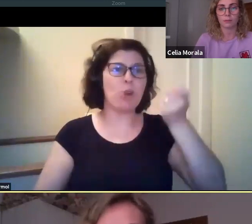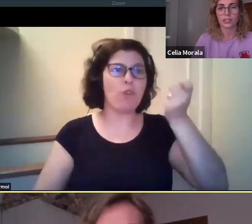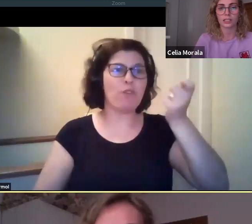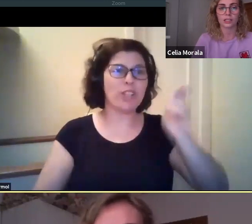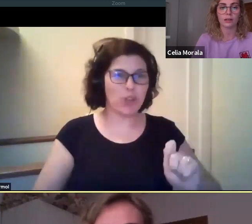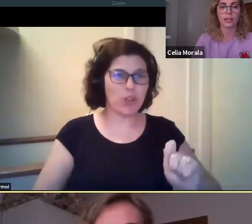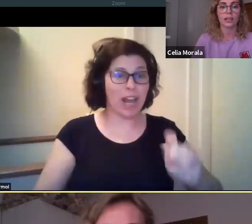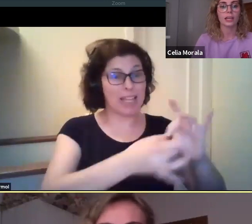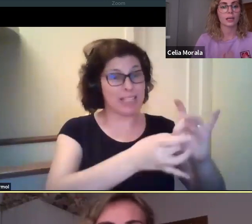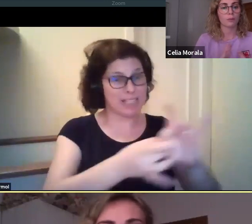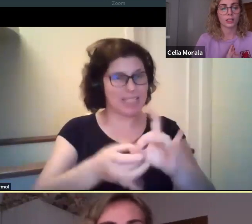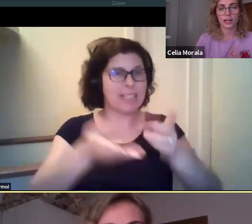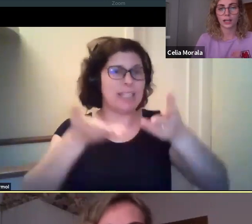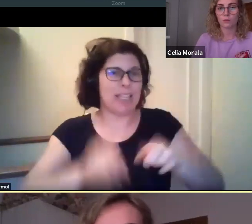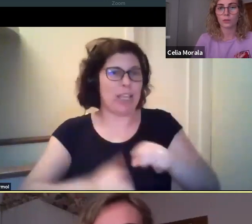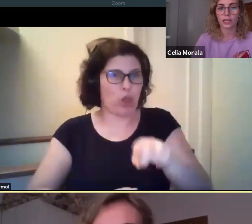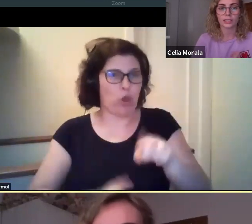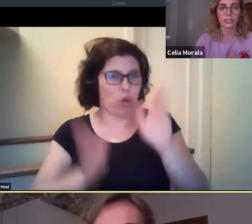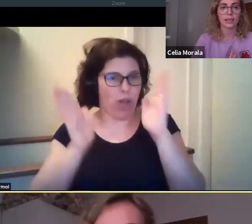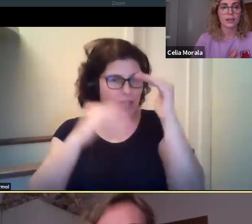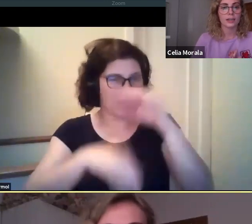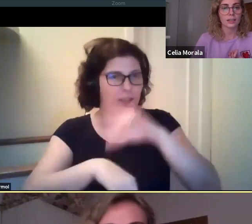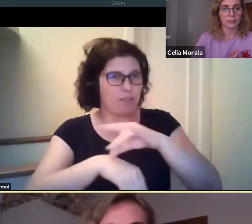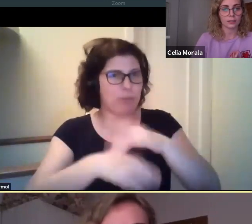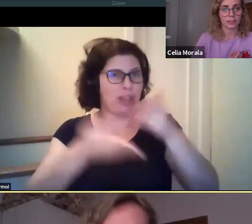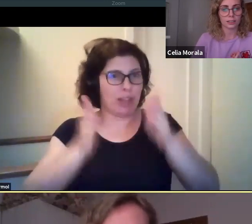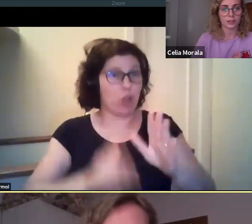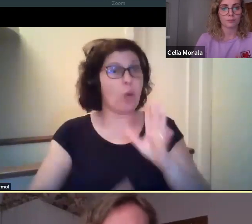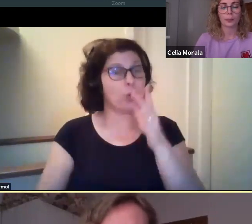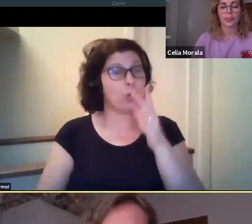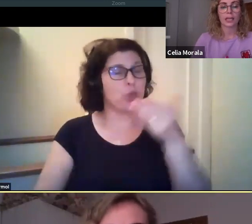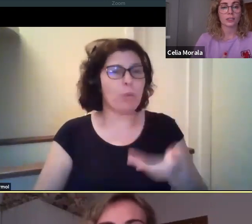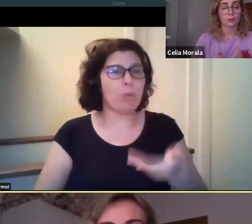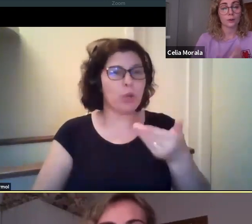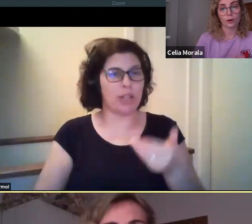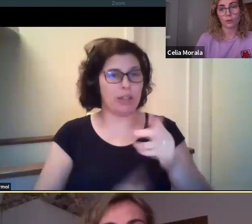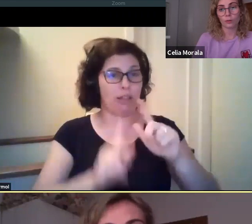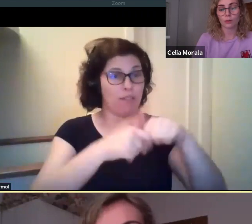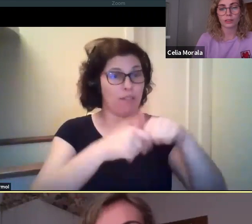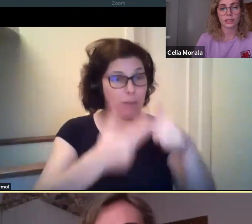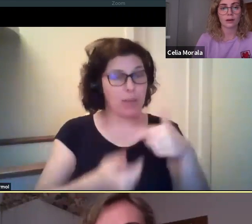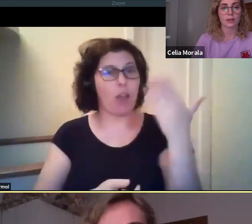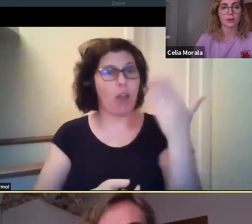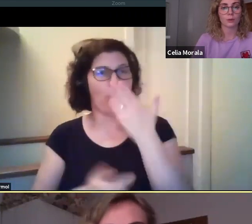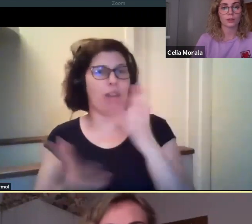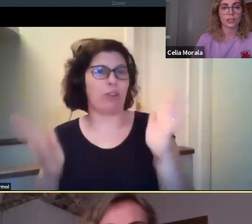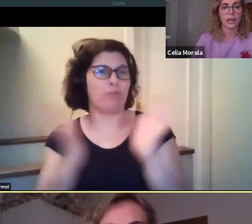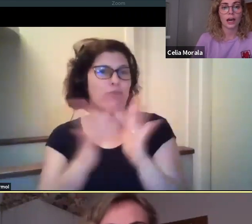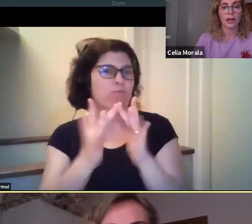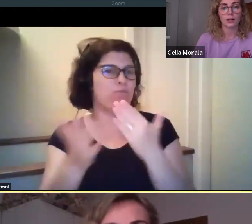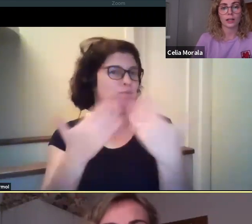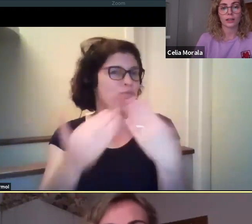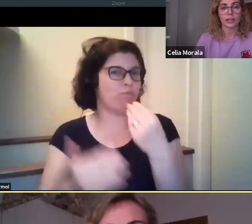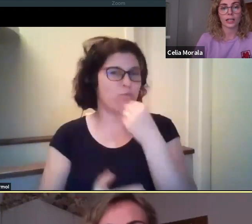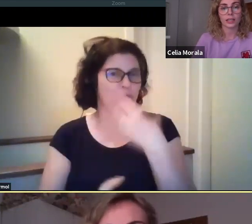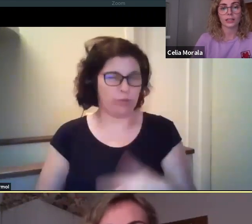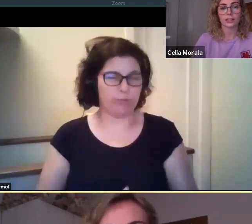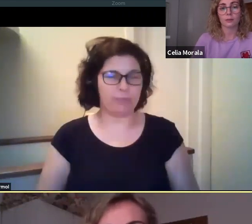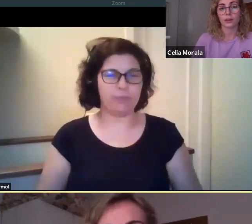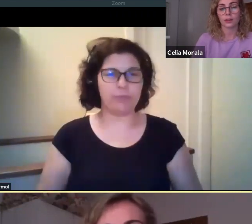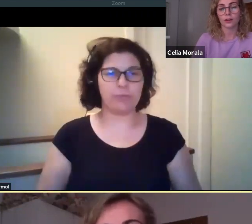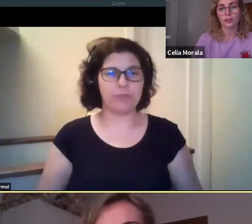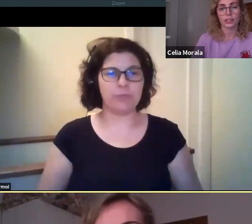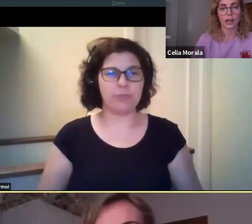que es imprescindible que puedan llegar a comunicarse y a entenderse. Esto, como os comentaba, repercute a la hora de realizar